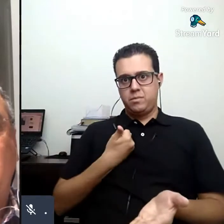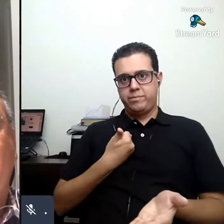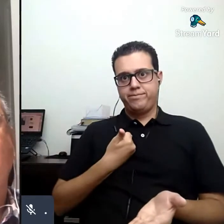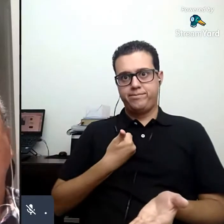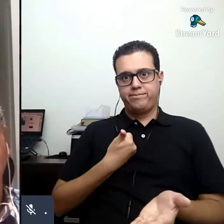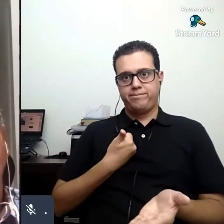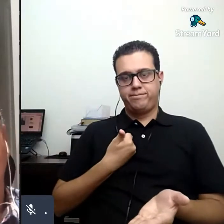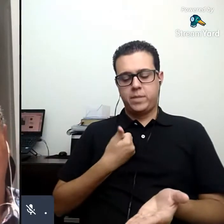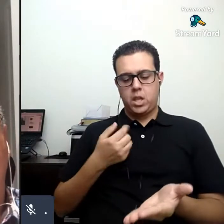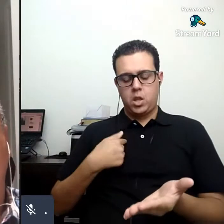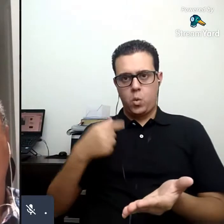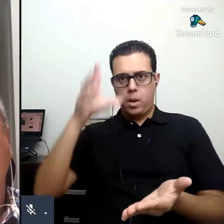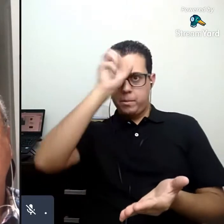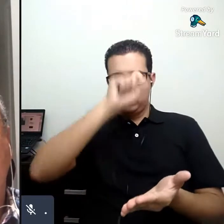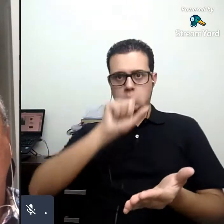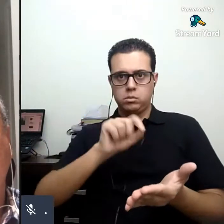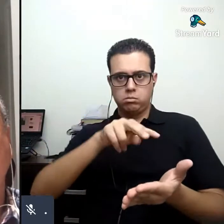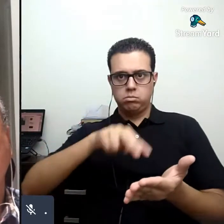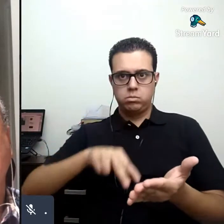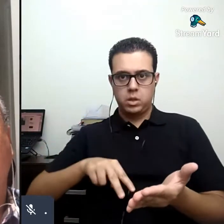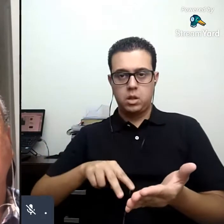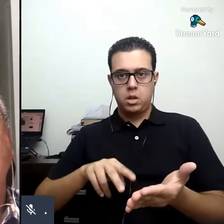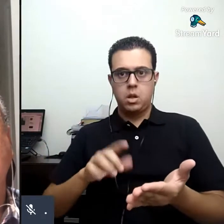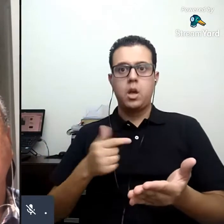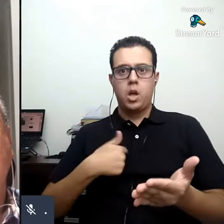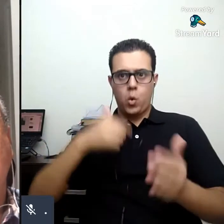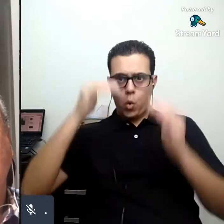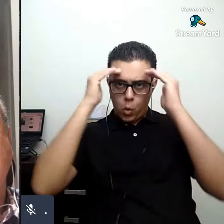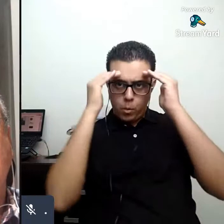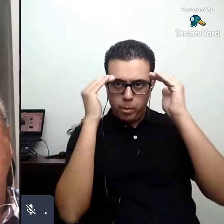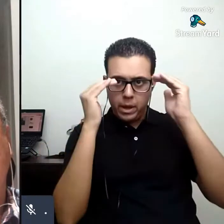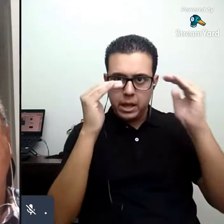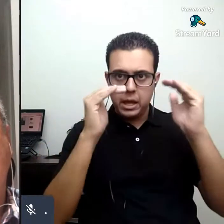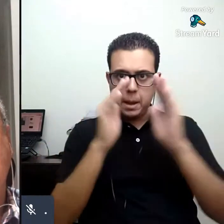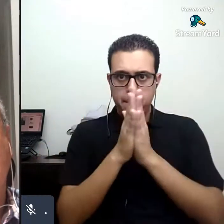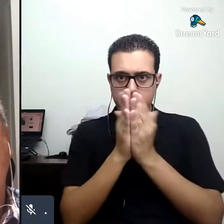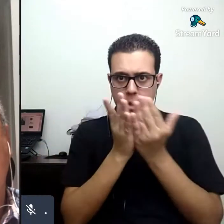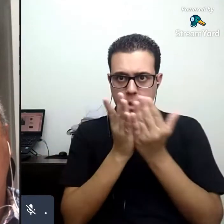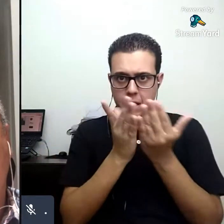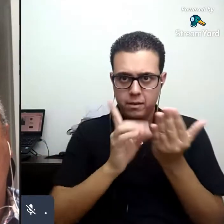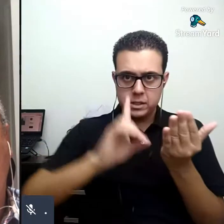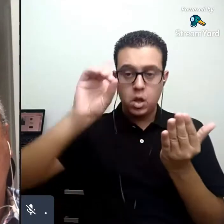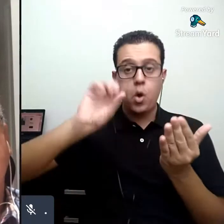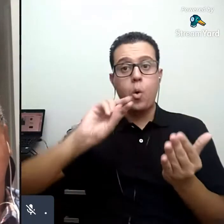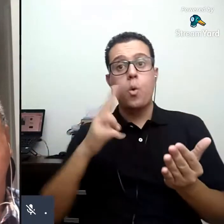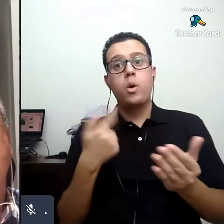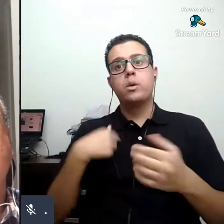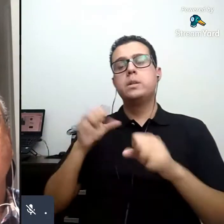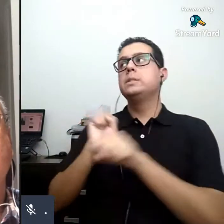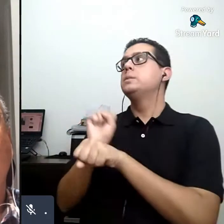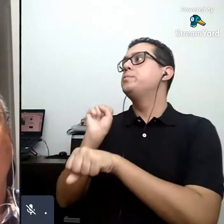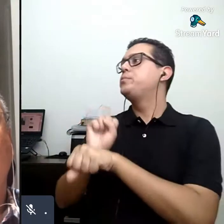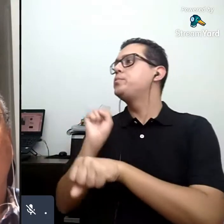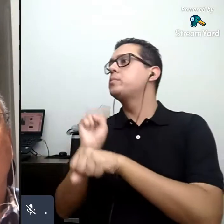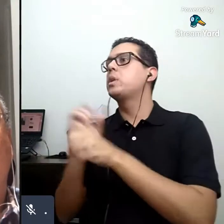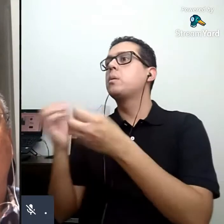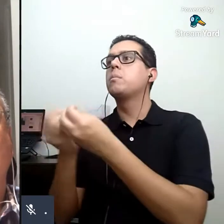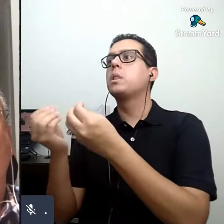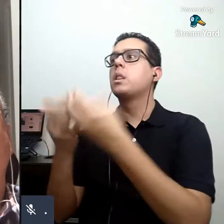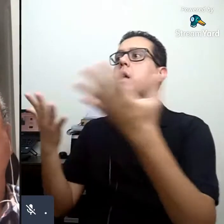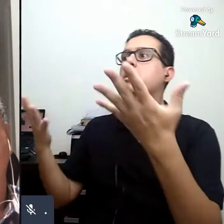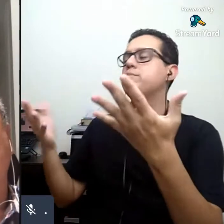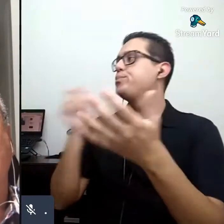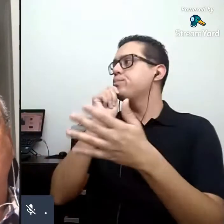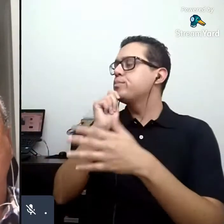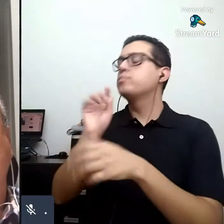sua palavra ou eu espero que os sinais se manifestem e apareçam? Eu